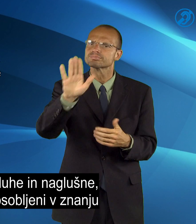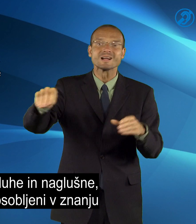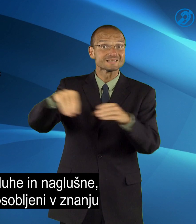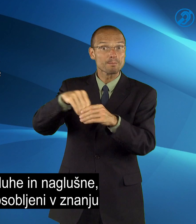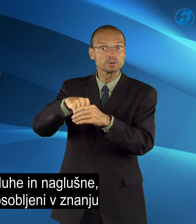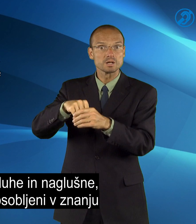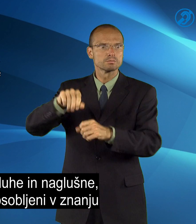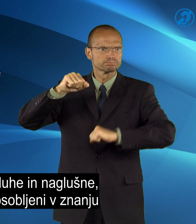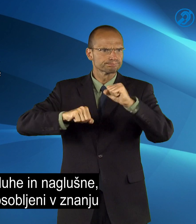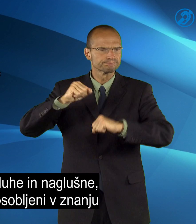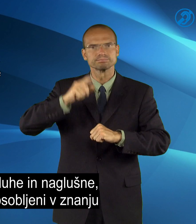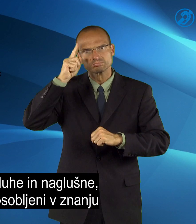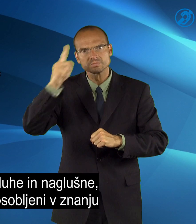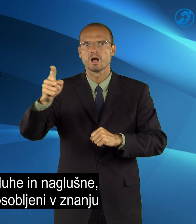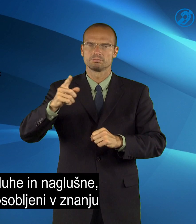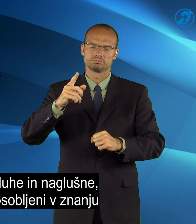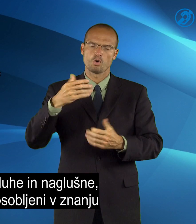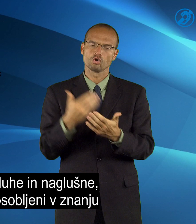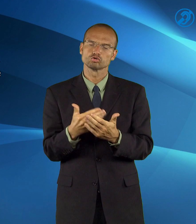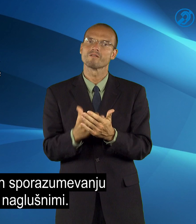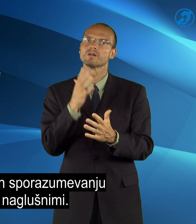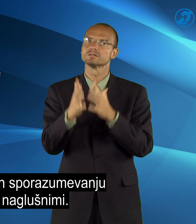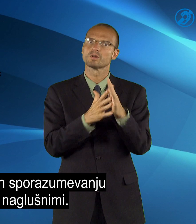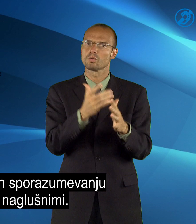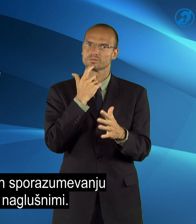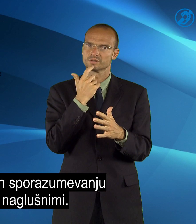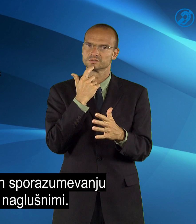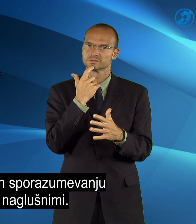v znanju osnovnih kretenj in sporazumevanju z gluhimi in naglušnimi.